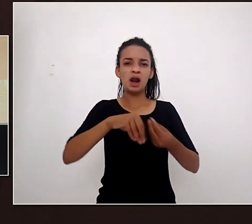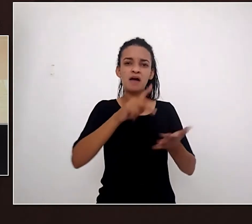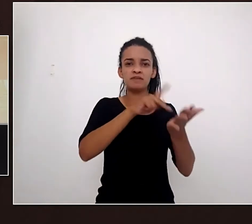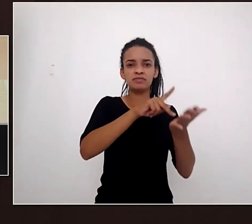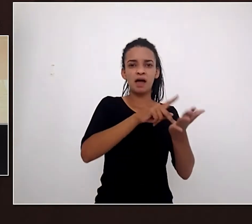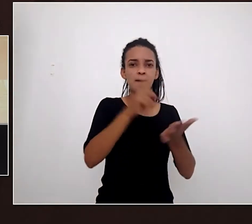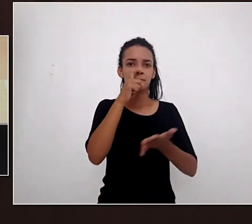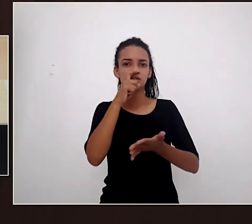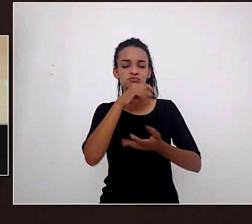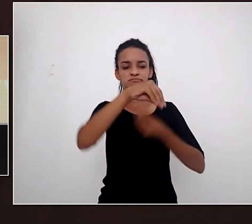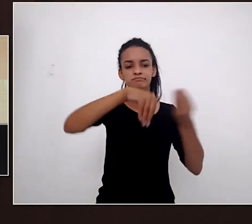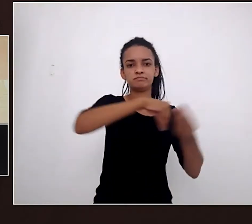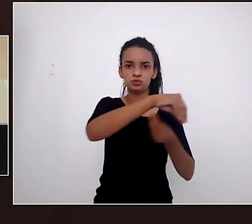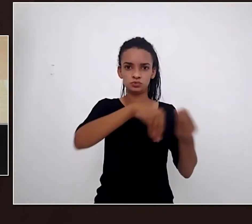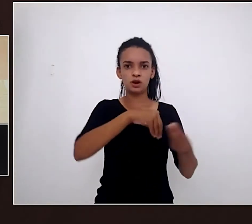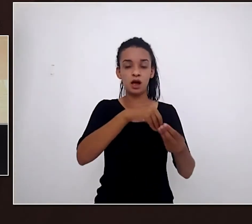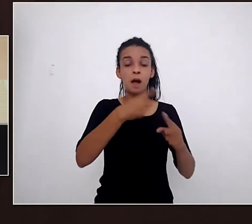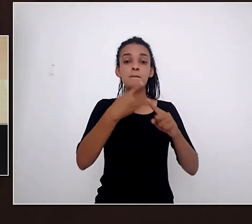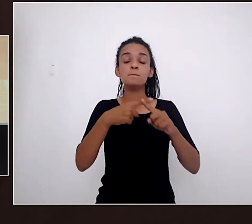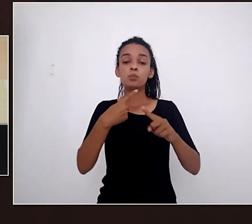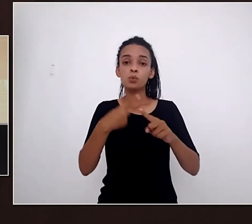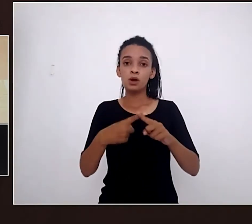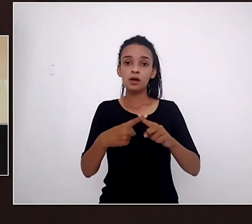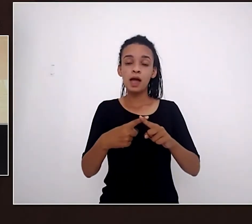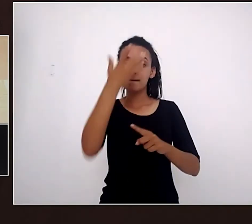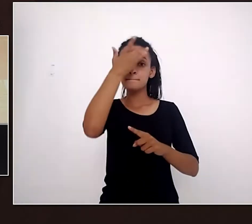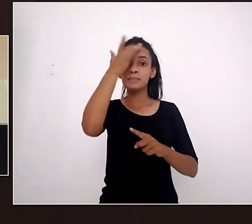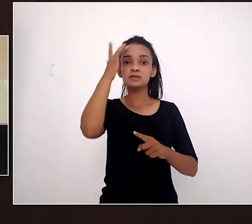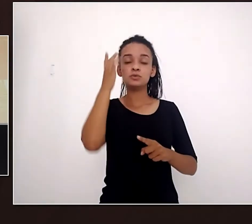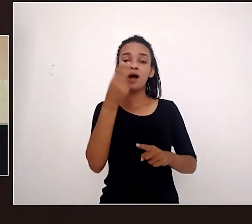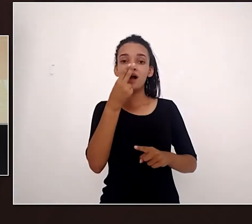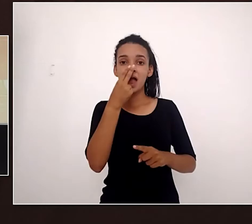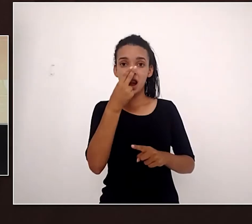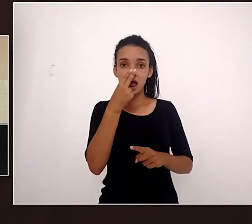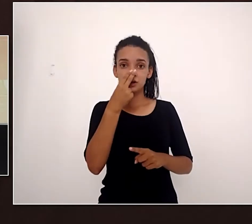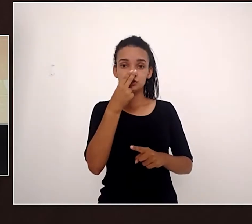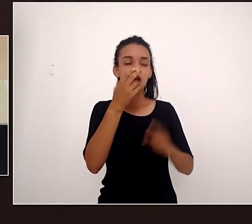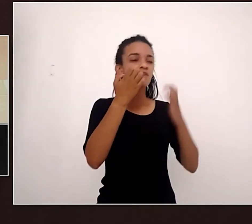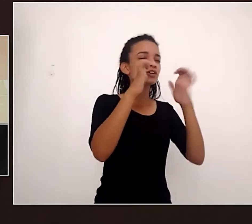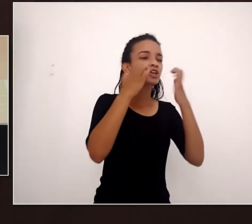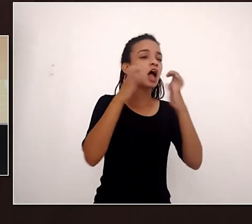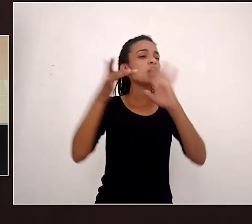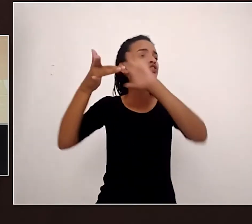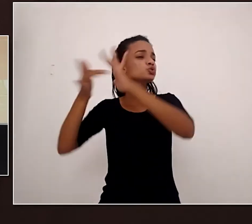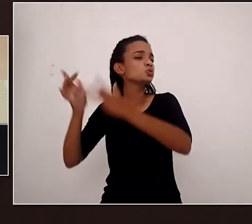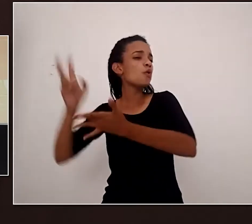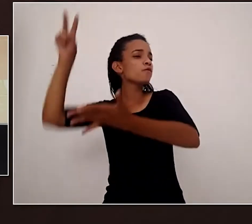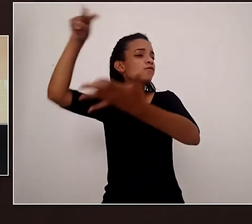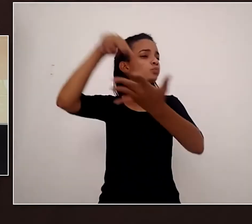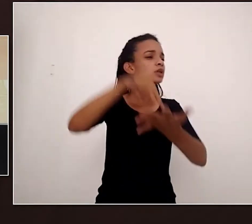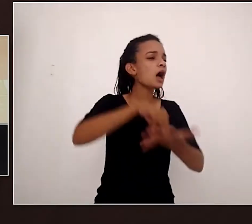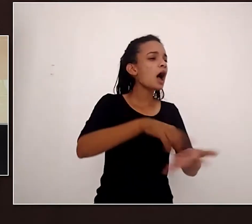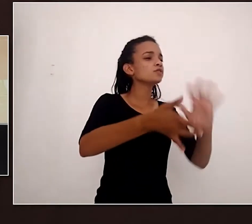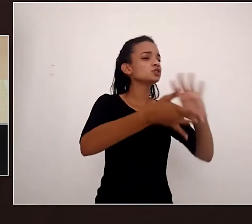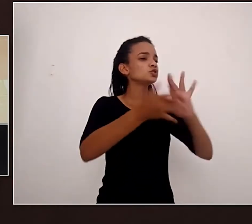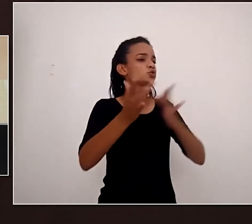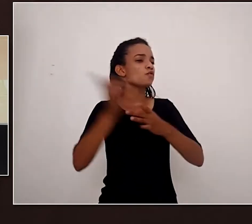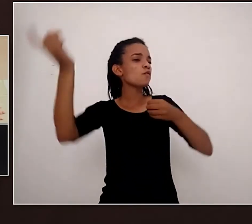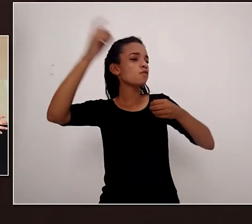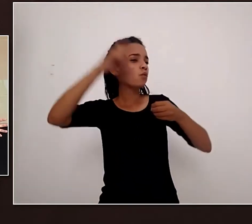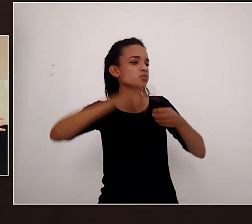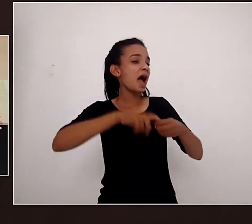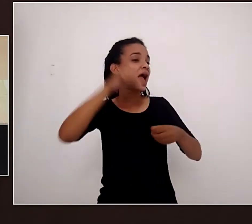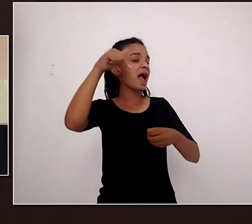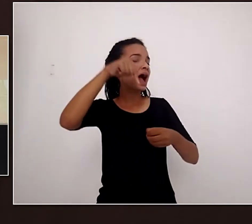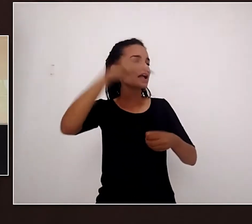cristãos pregavam que Jesus Cristo um dia voltará e ele irá, né, reinar sobre toda a